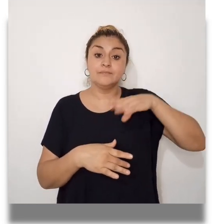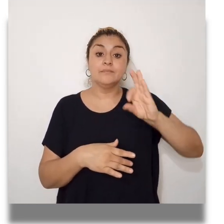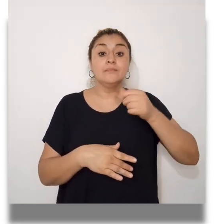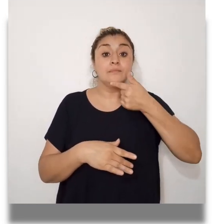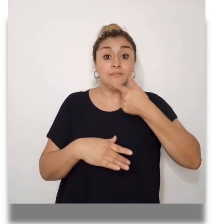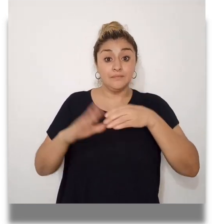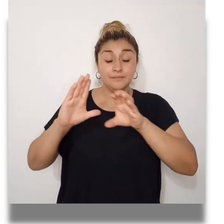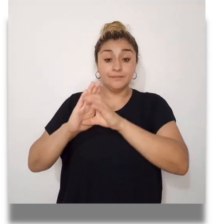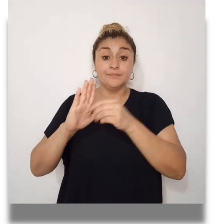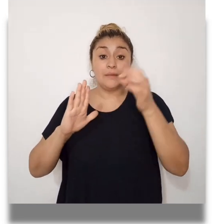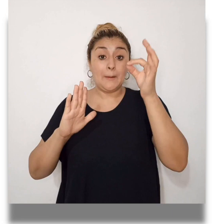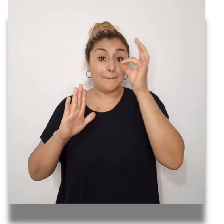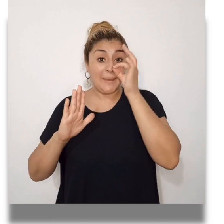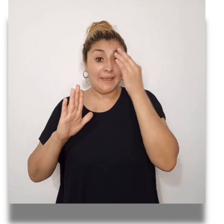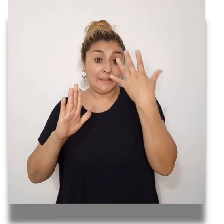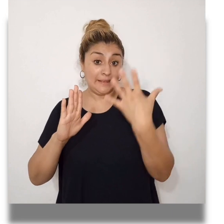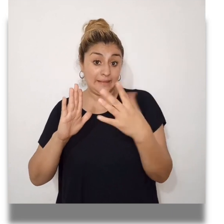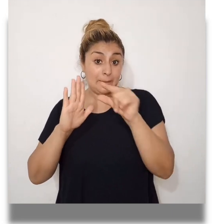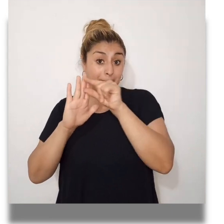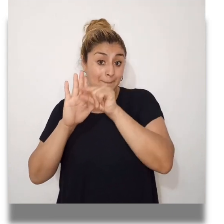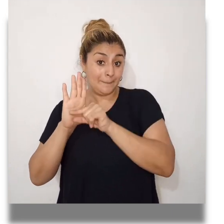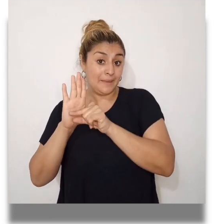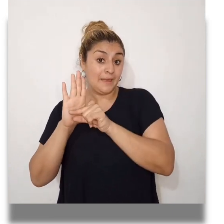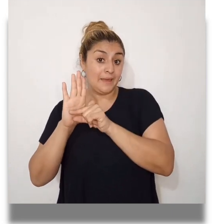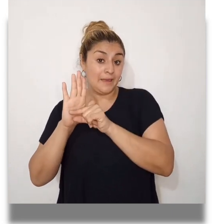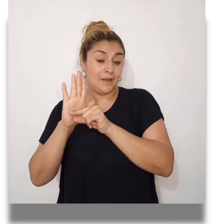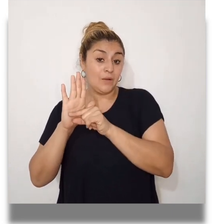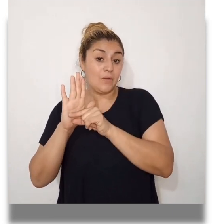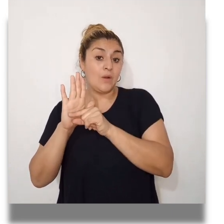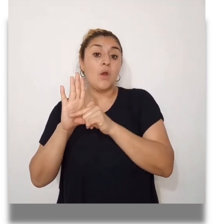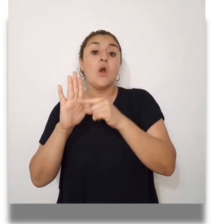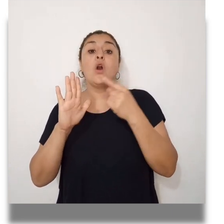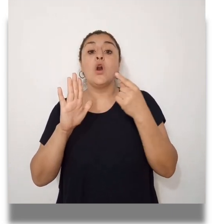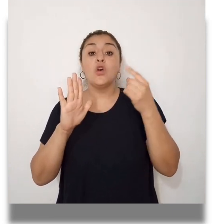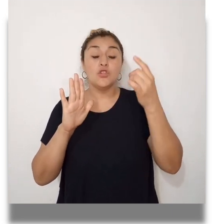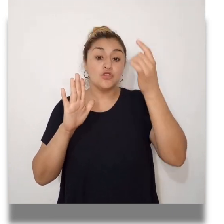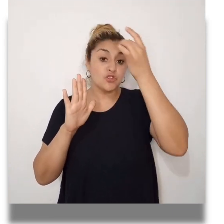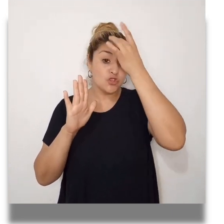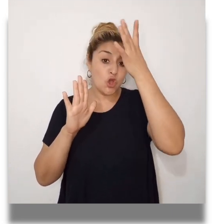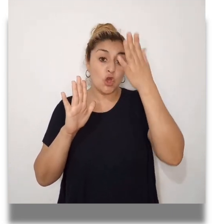25, versículo 12 al 15.